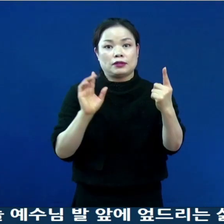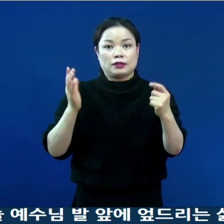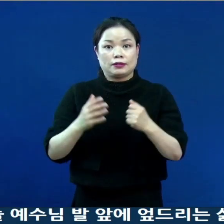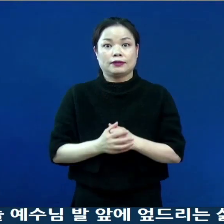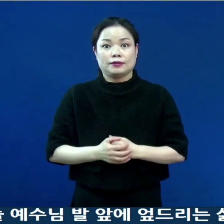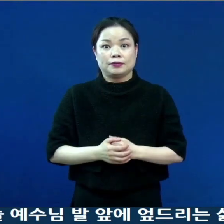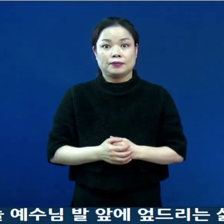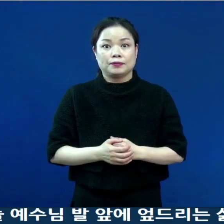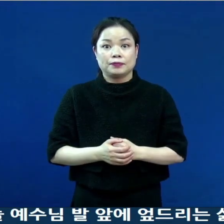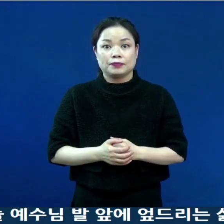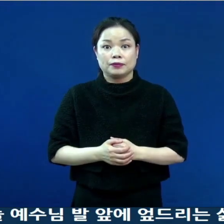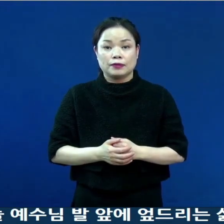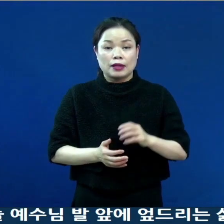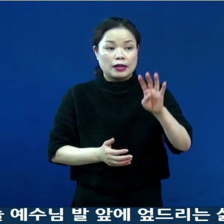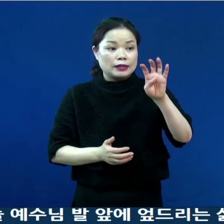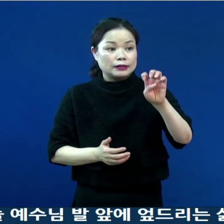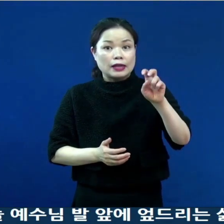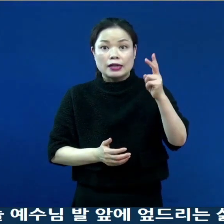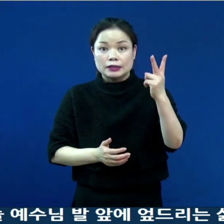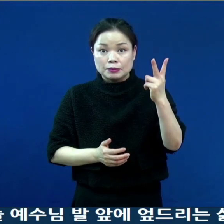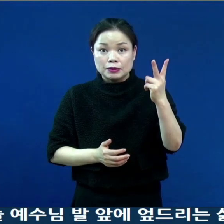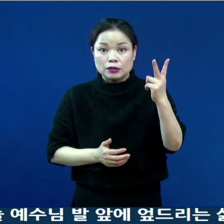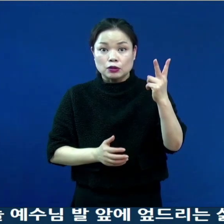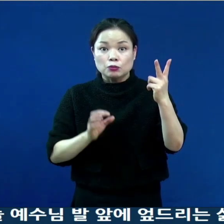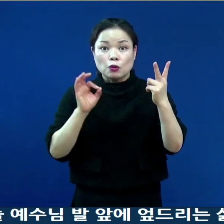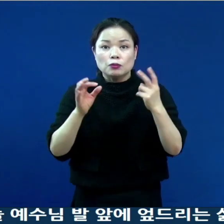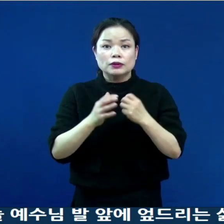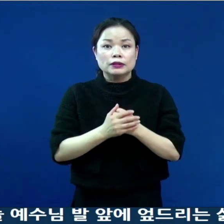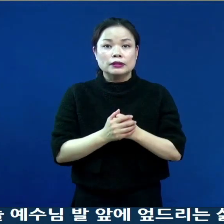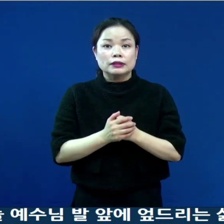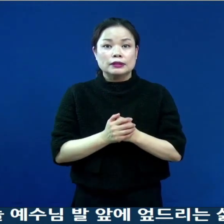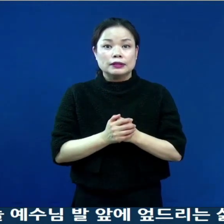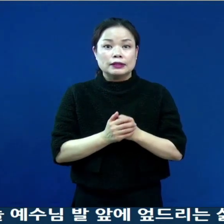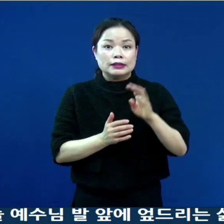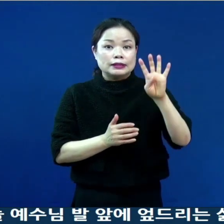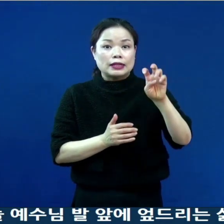겁니다. 42절로 이동해 보시면 42절